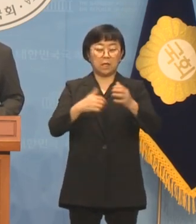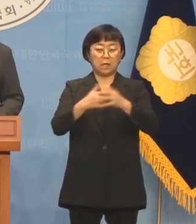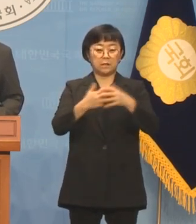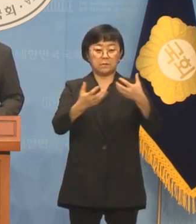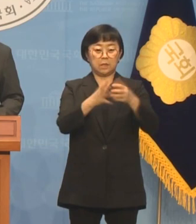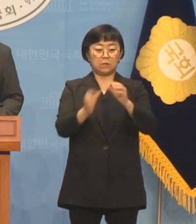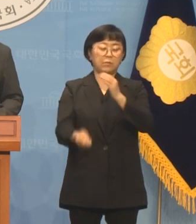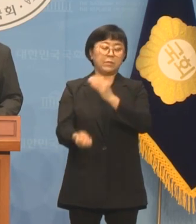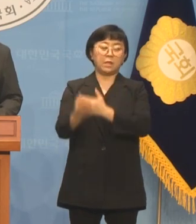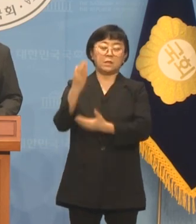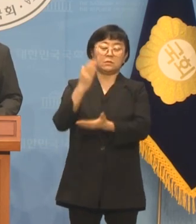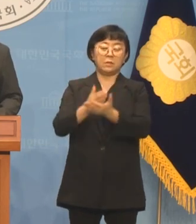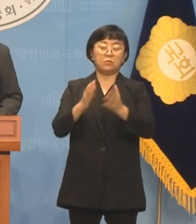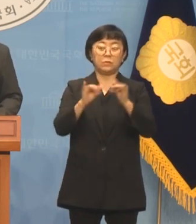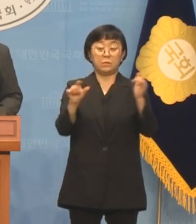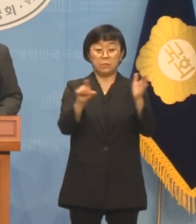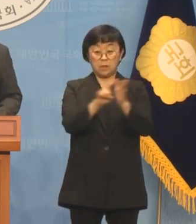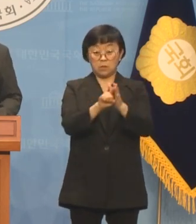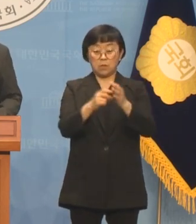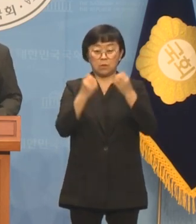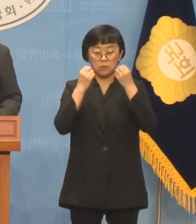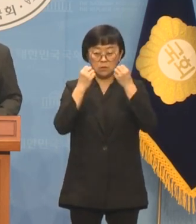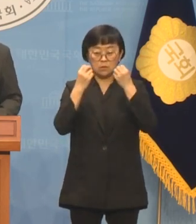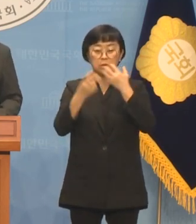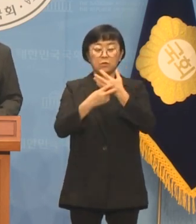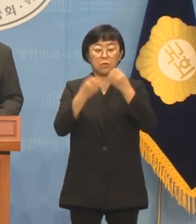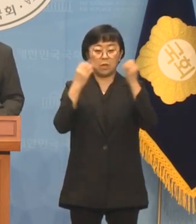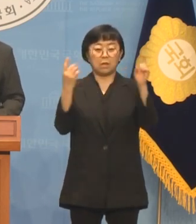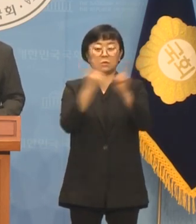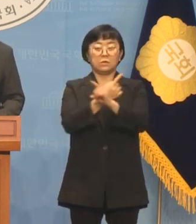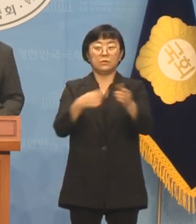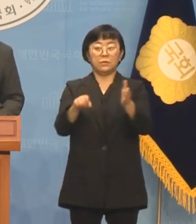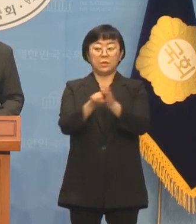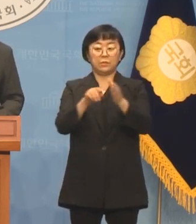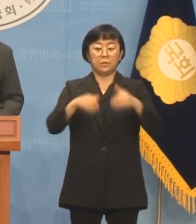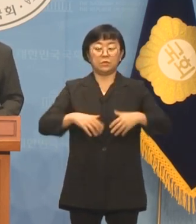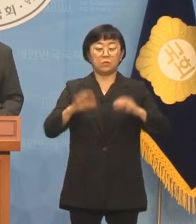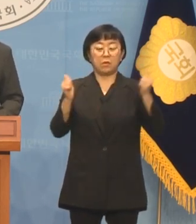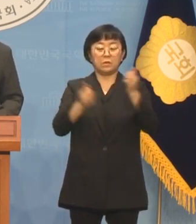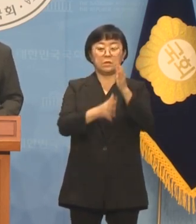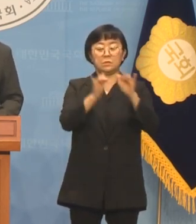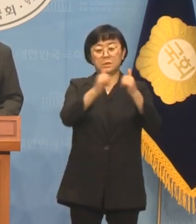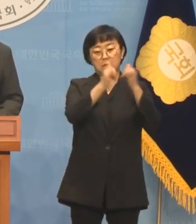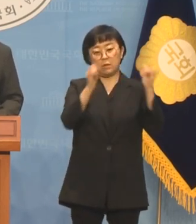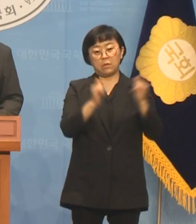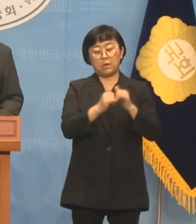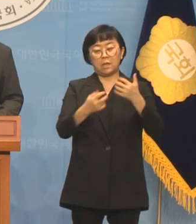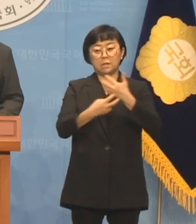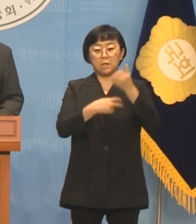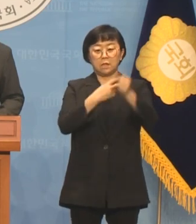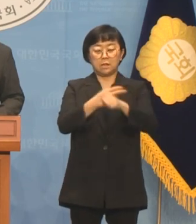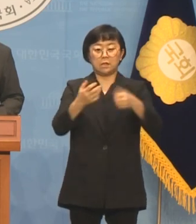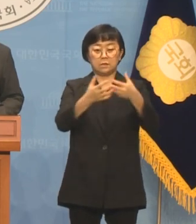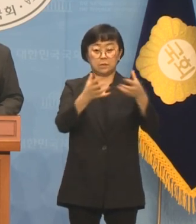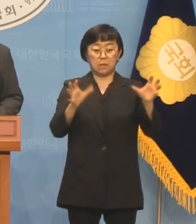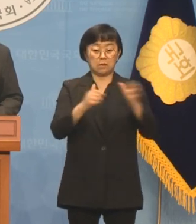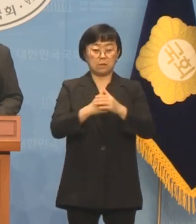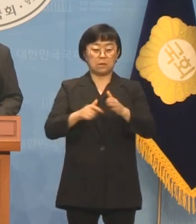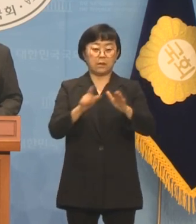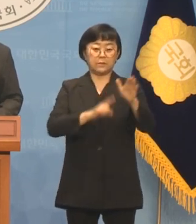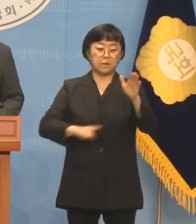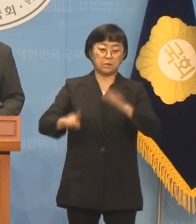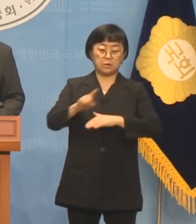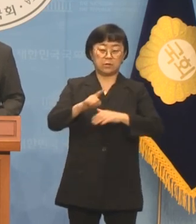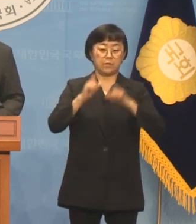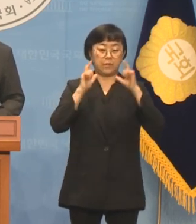말고 국민들을 믿고 의료개혁을 향해 나가야 합니다. 국회와 시민사회는 의사들의 집단 행동에 단호히 나서야 할